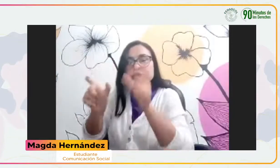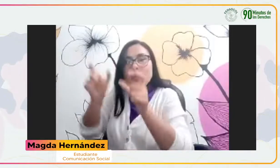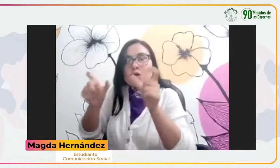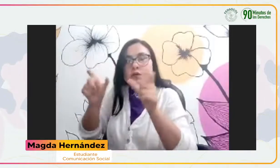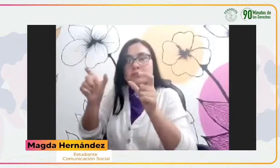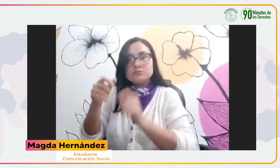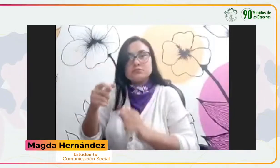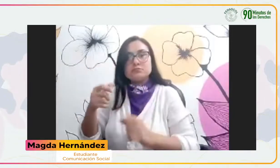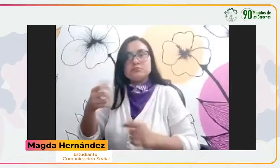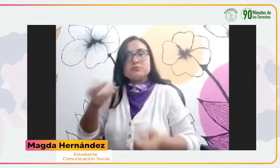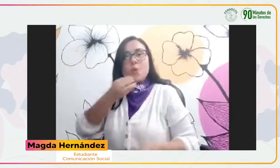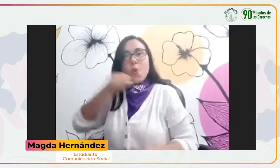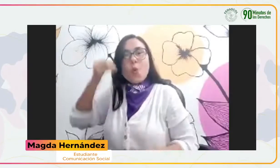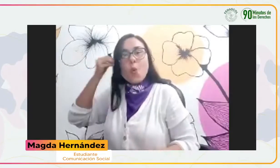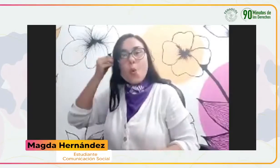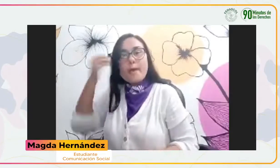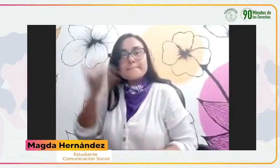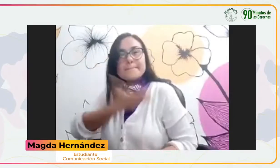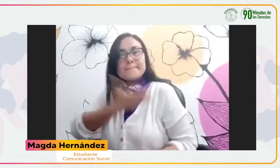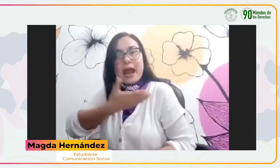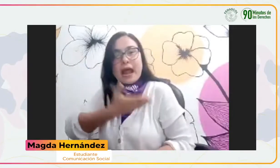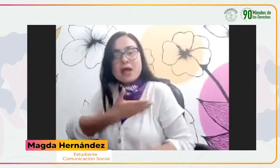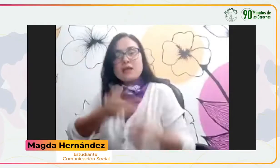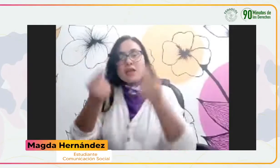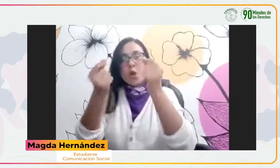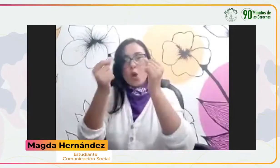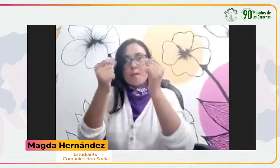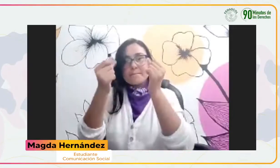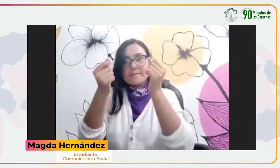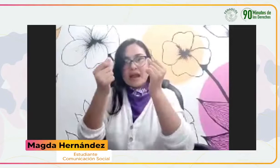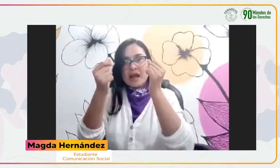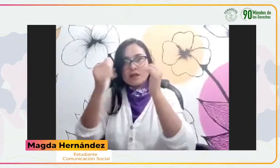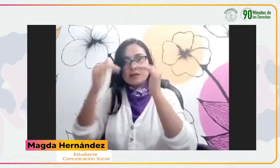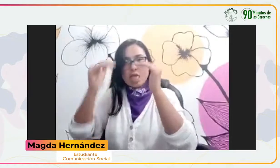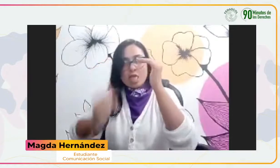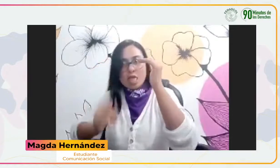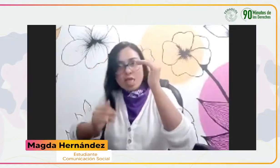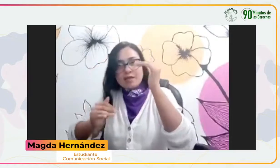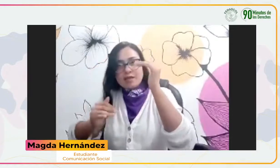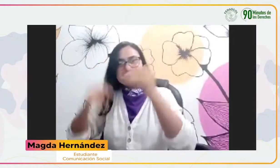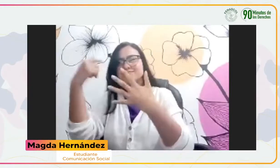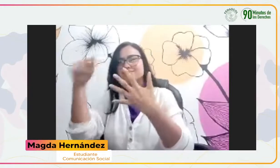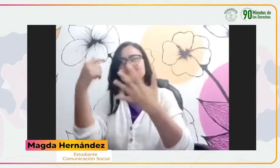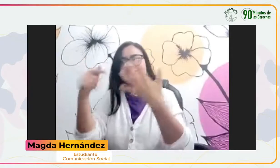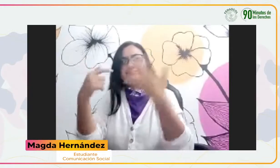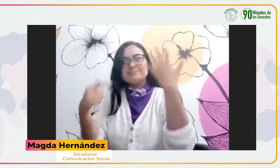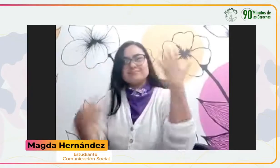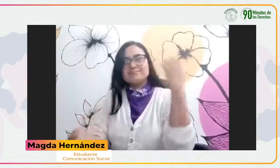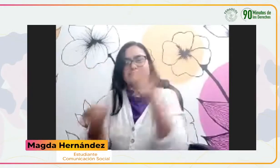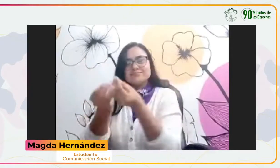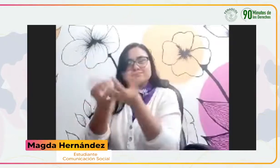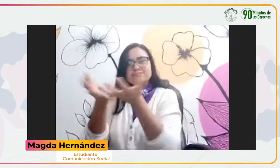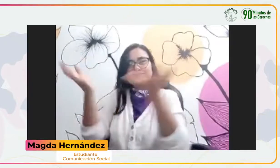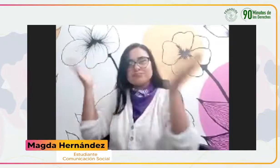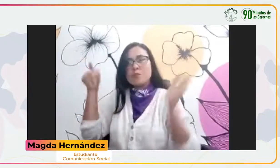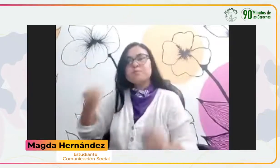momento también vemos que, por ejemplo, encontramos a las amas de casa, de pronto personas